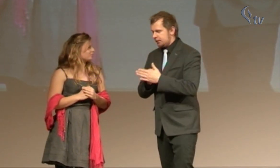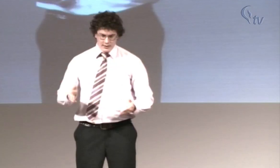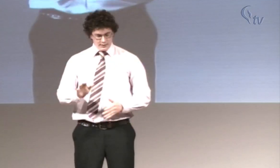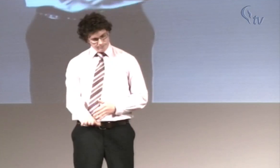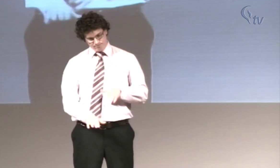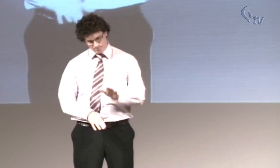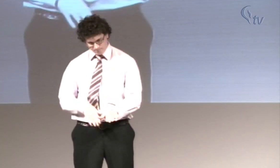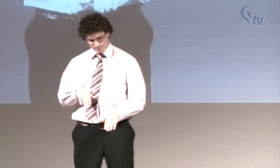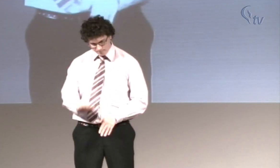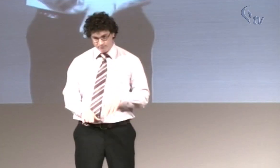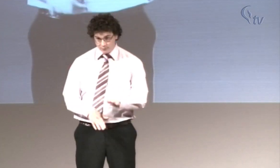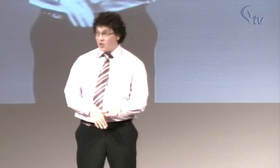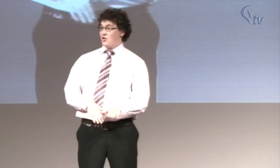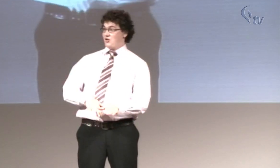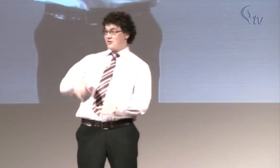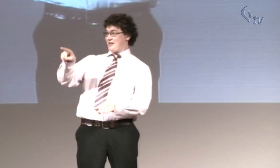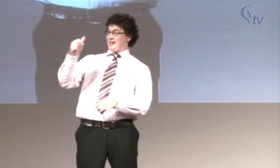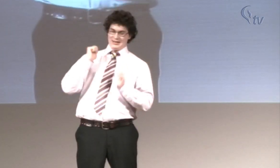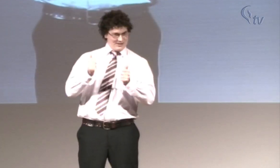Kus... Lähme edasi.